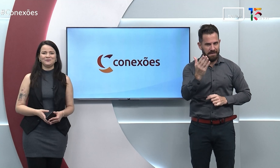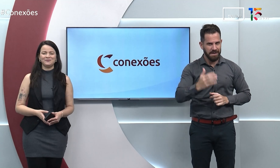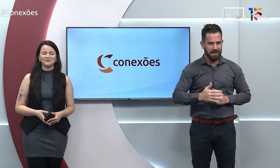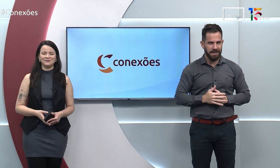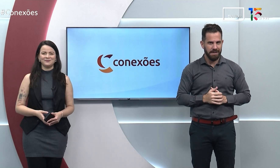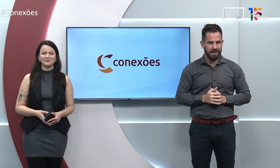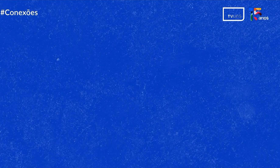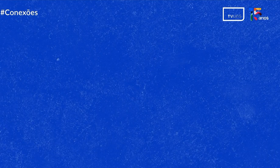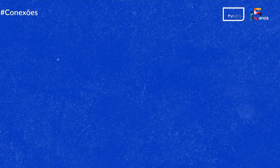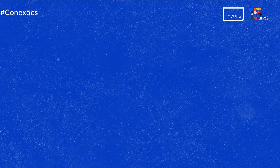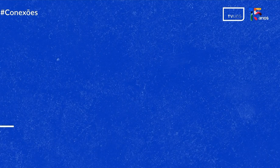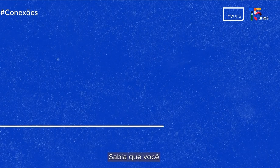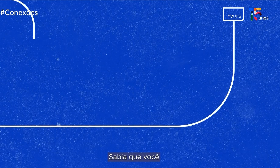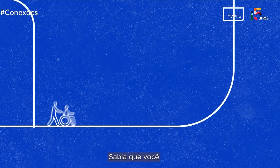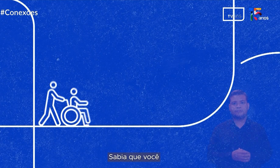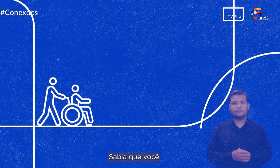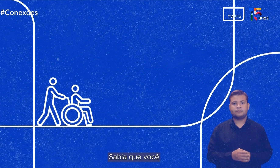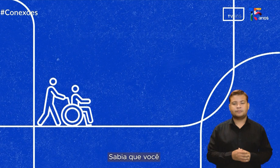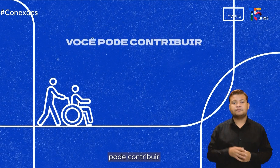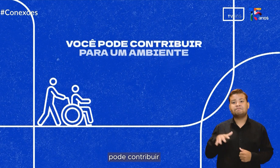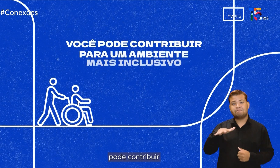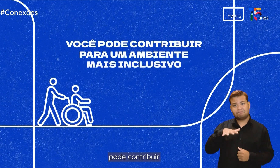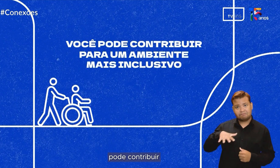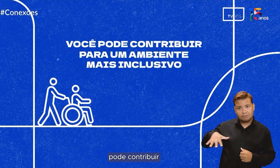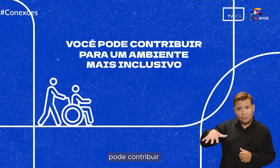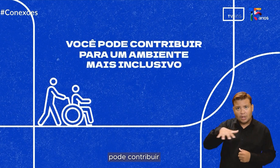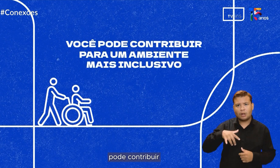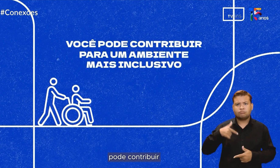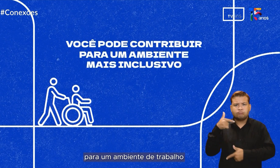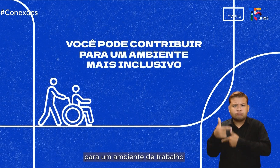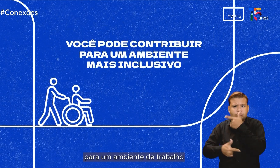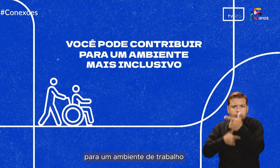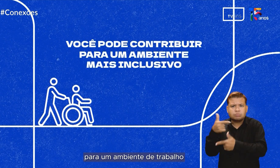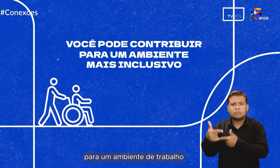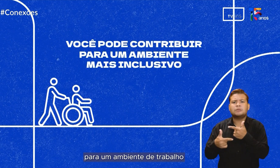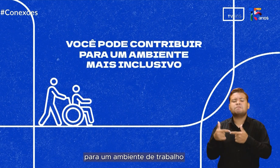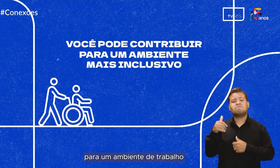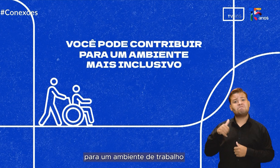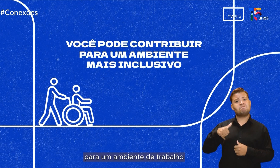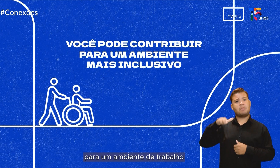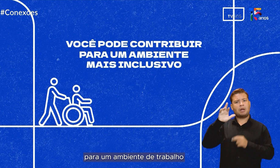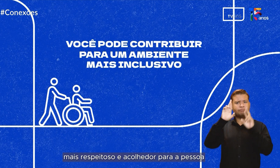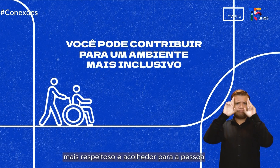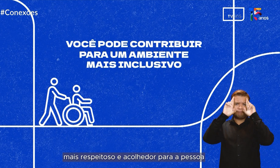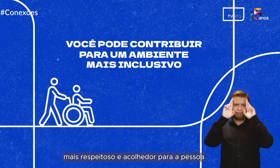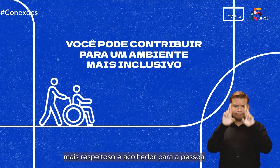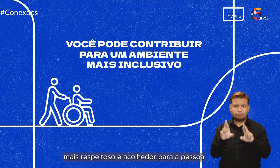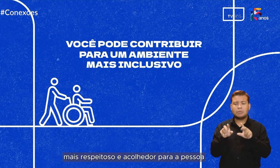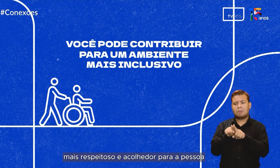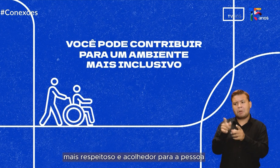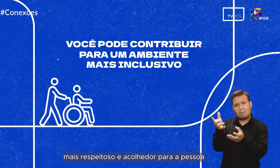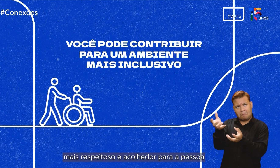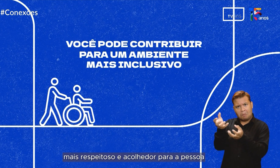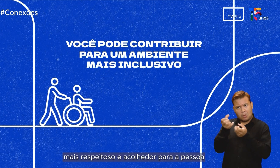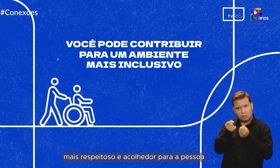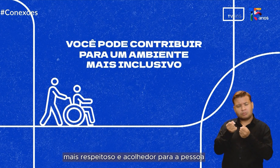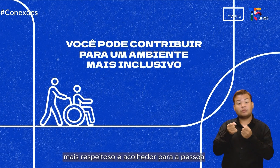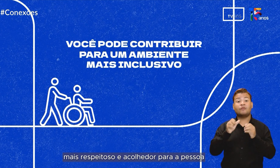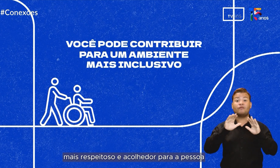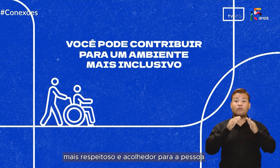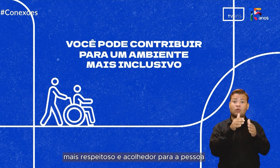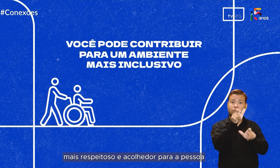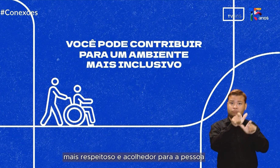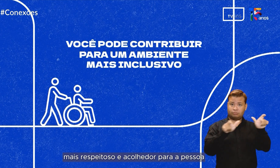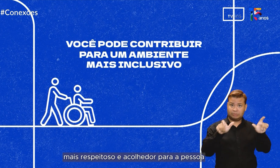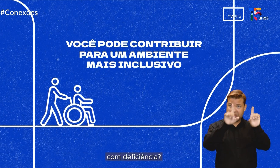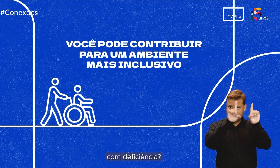Rodou! Sabia que você pode contribuir para um ambiente de trabalho mais respeitoso e